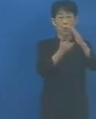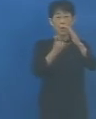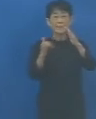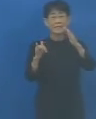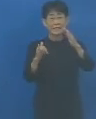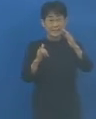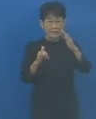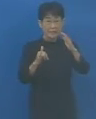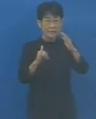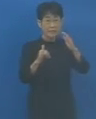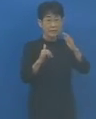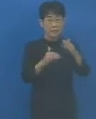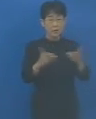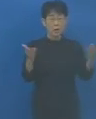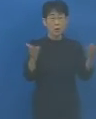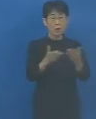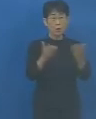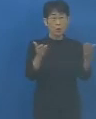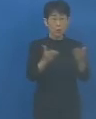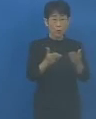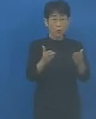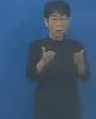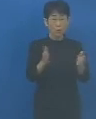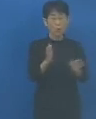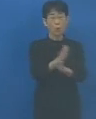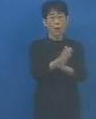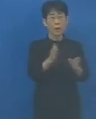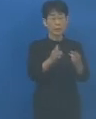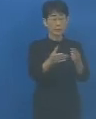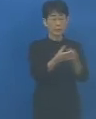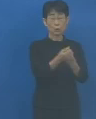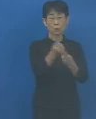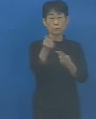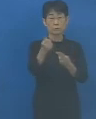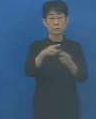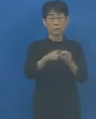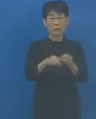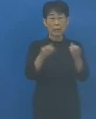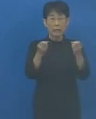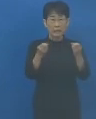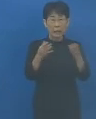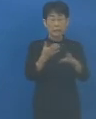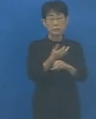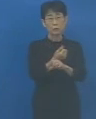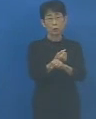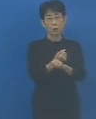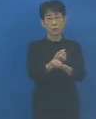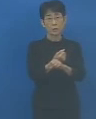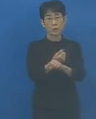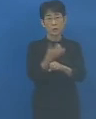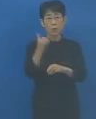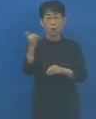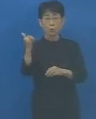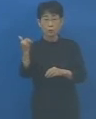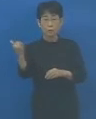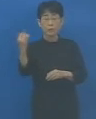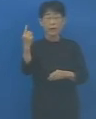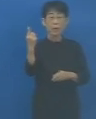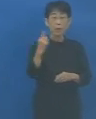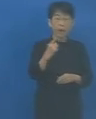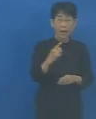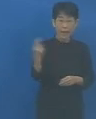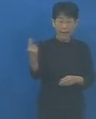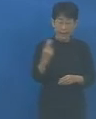でやってくると。でご夫婦ともに例えばこちらで副業で、まあ、働かれると。でその間子どもさんが